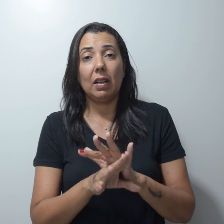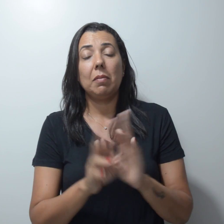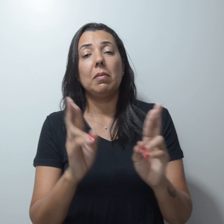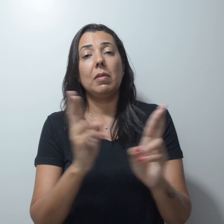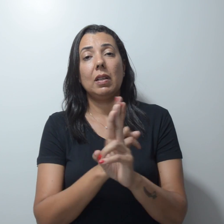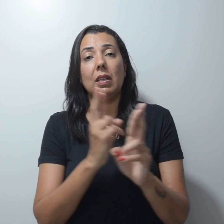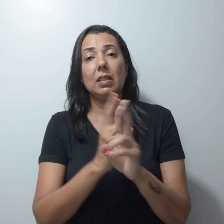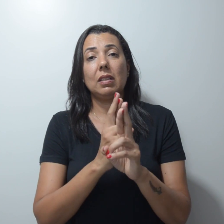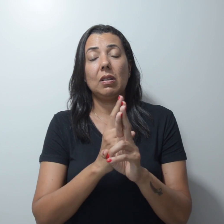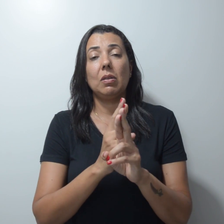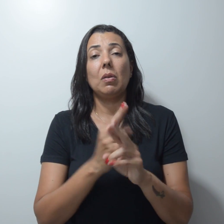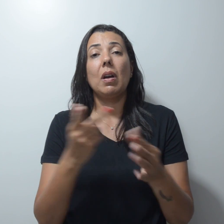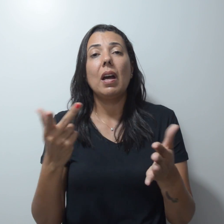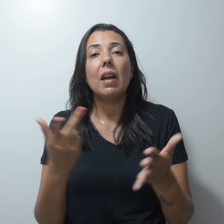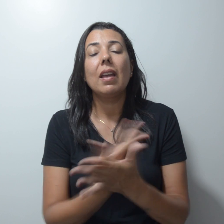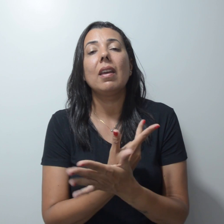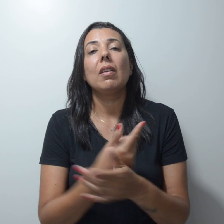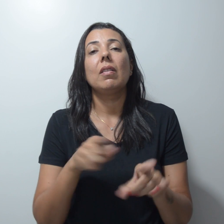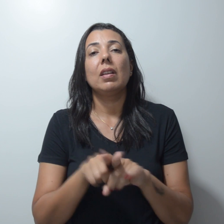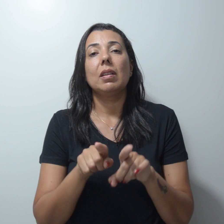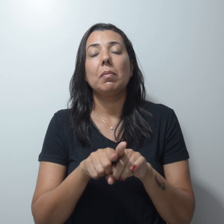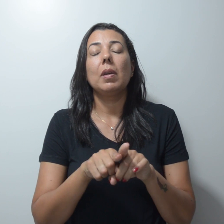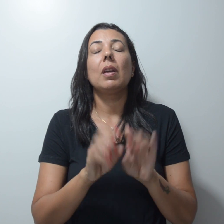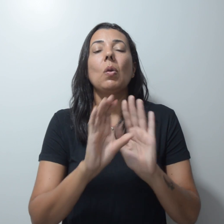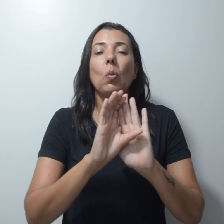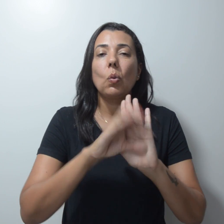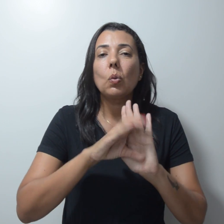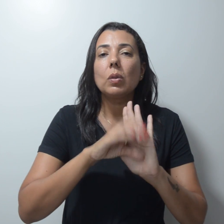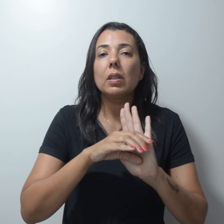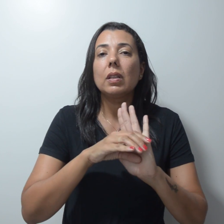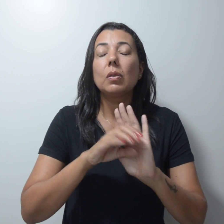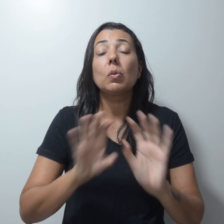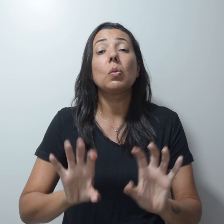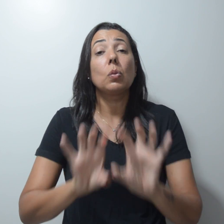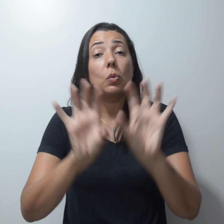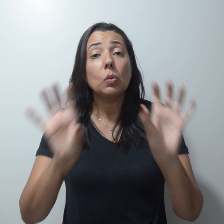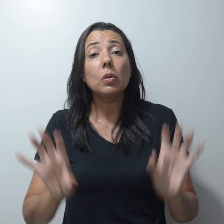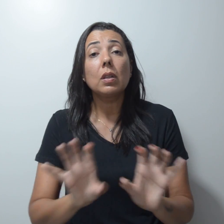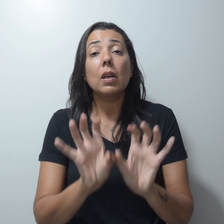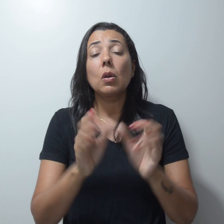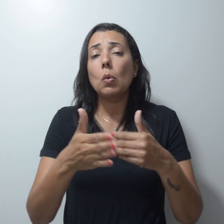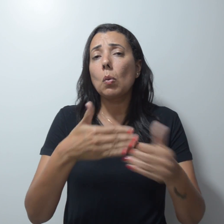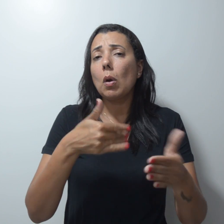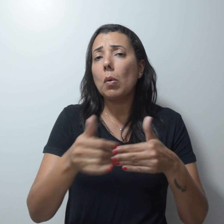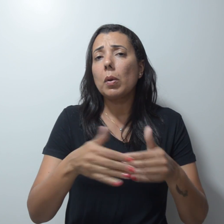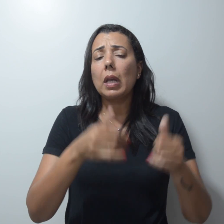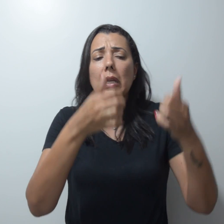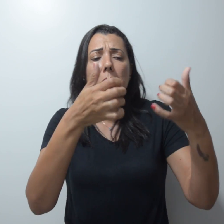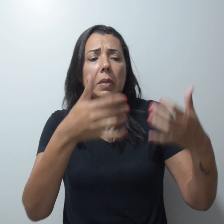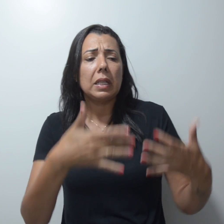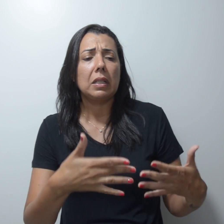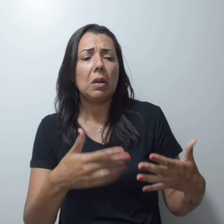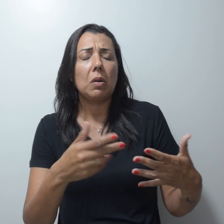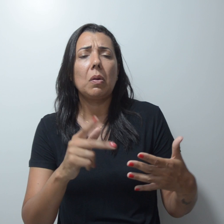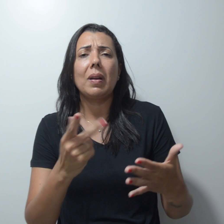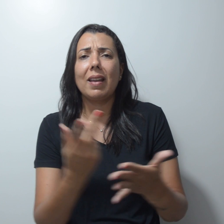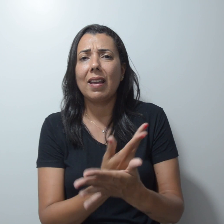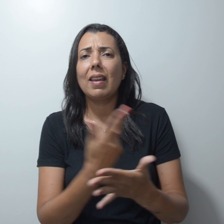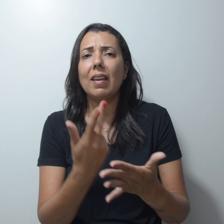a tragédias e conceitos. Neste cenário, qualquer discurso falacioso tem roupagem